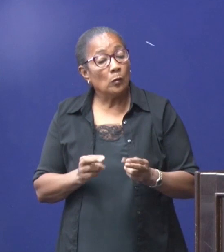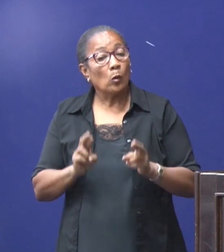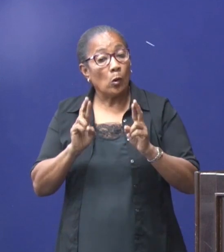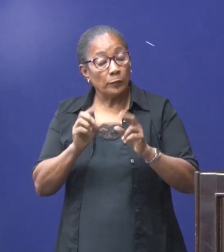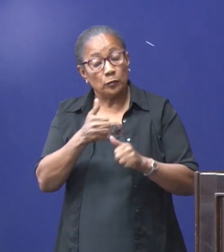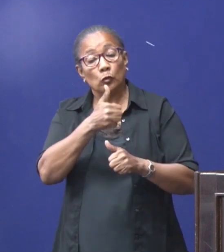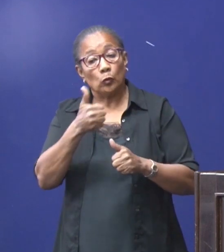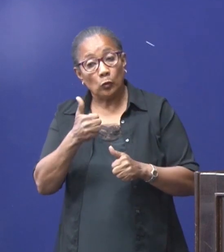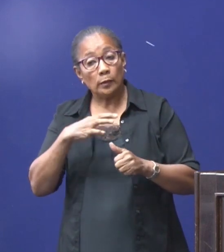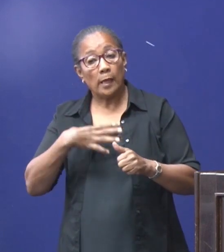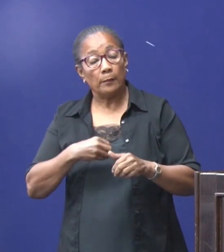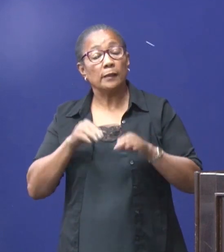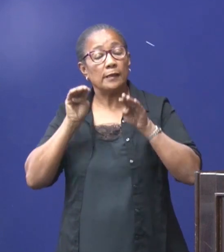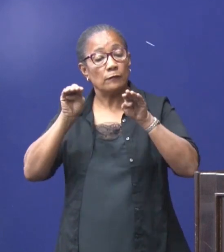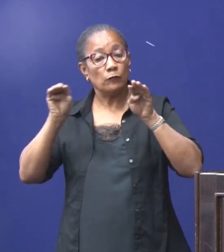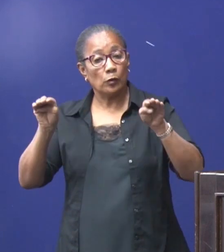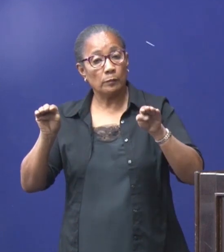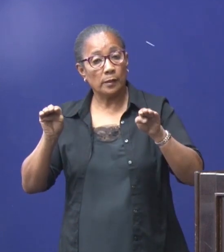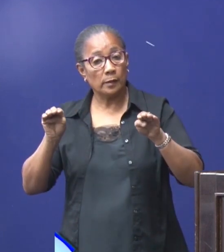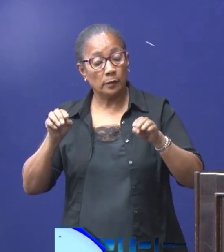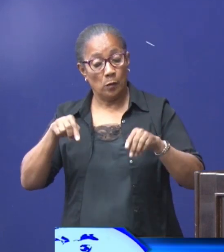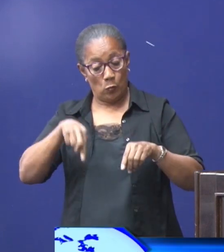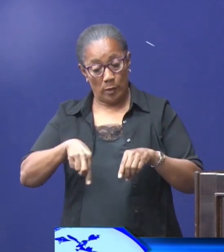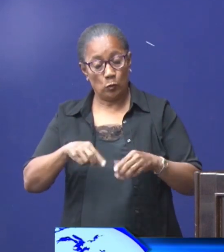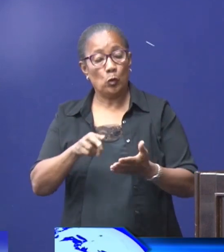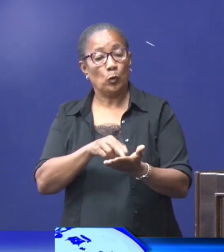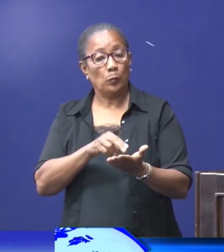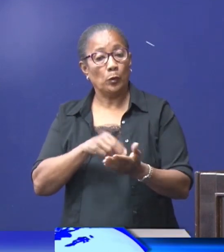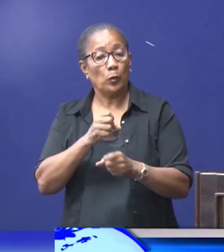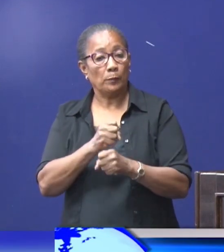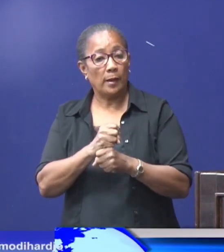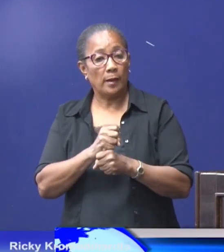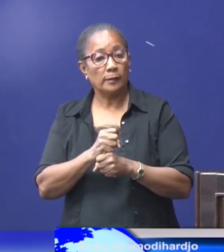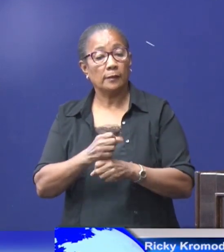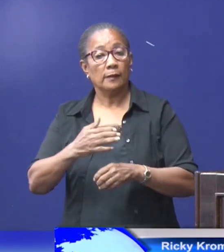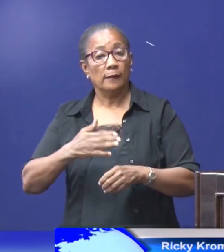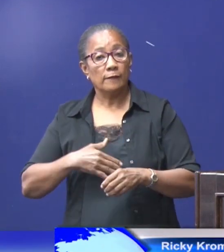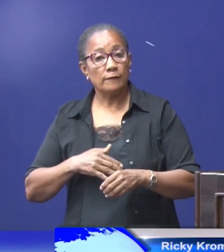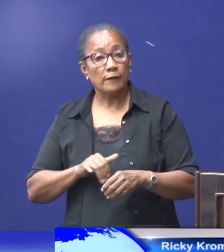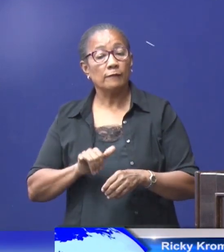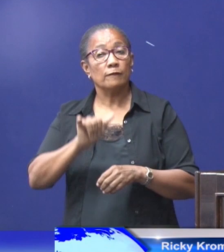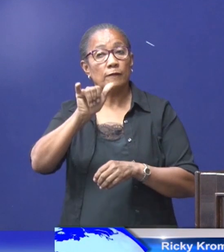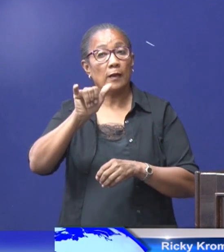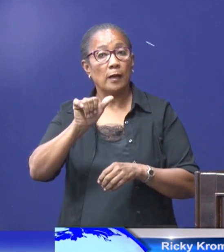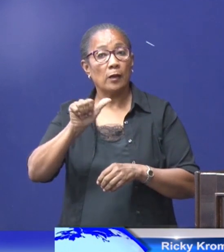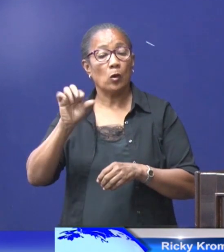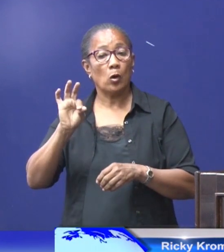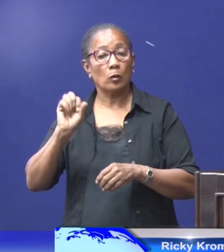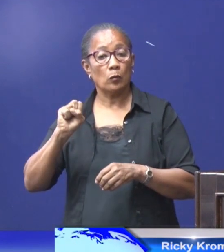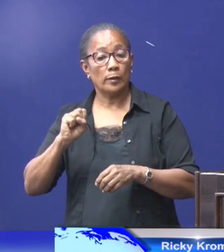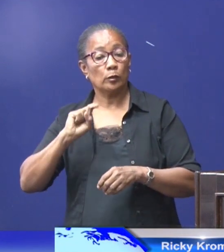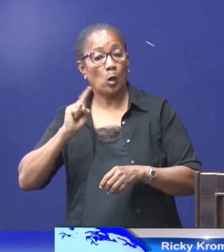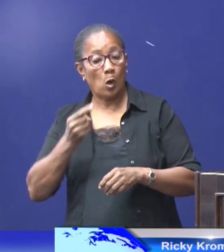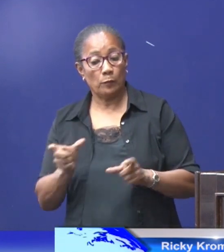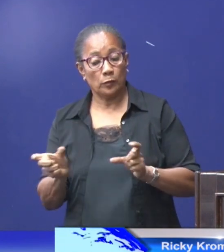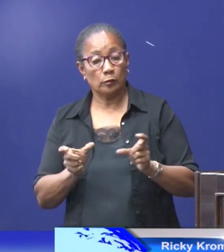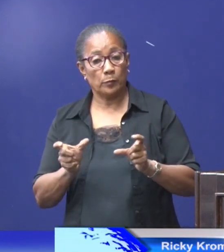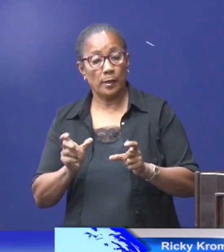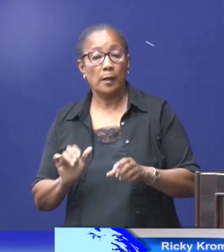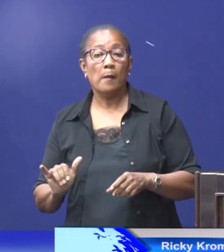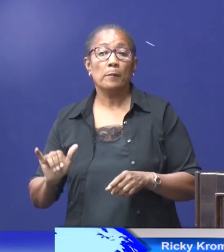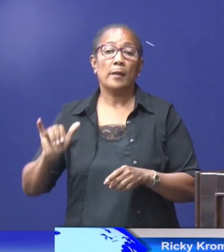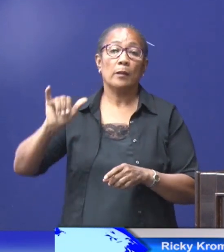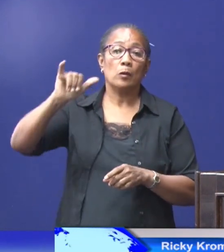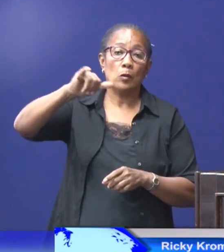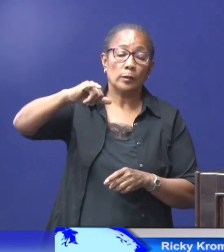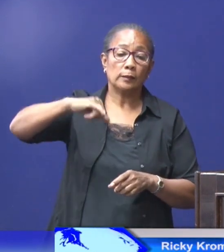geïnformeerd. We zullen gebruik maken van Fly Always ook. Om de spullen per luchttransport binnen